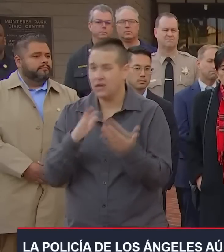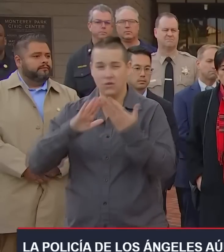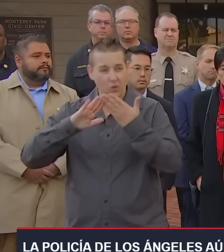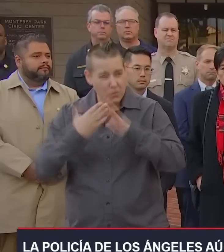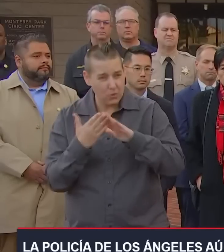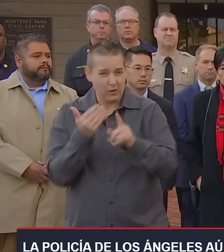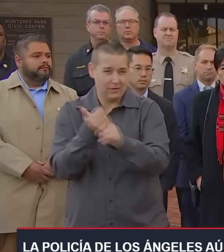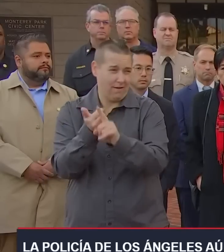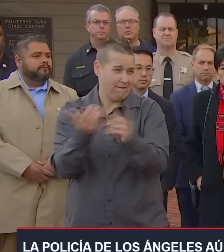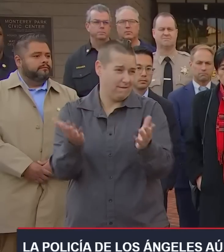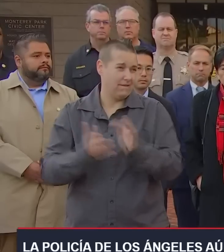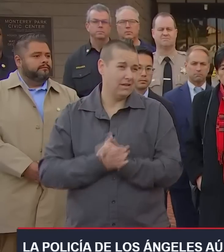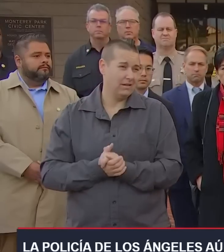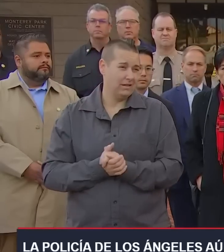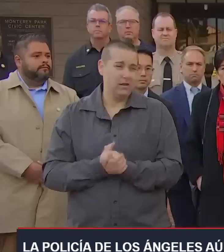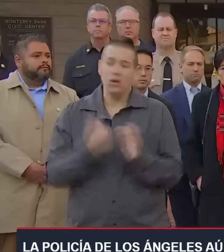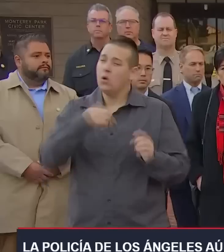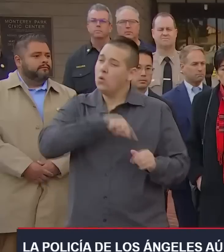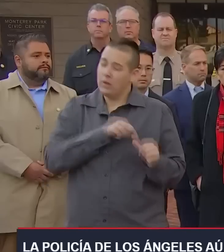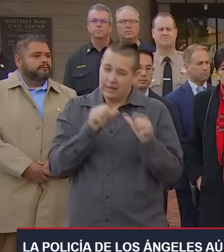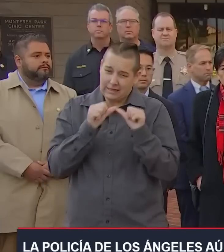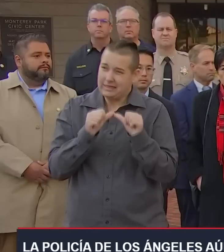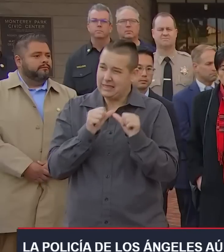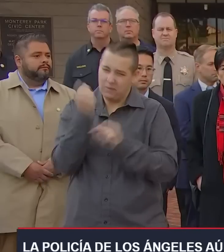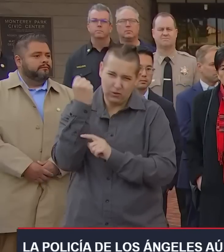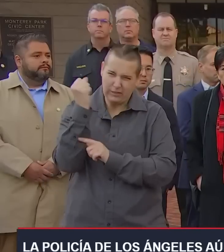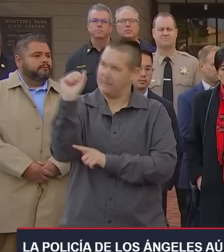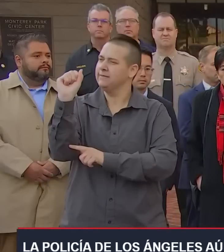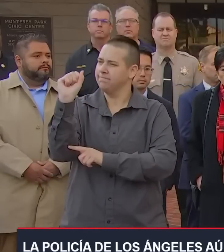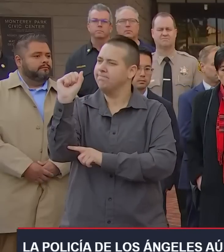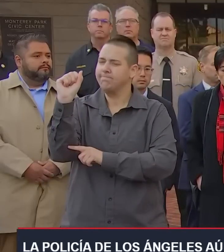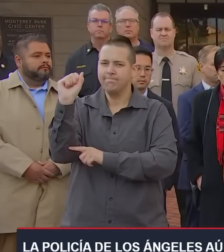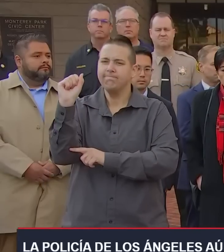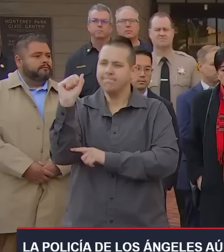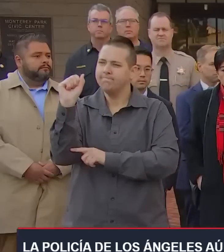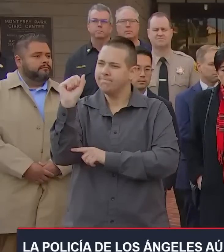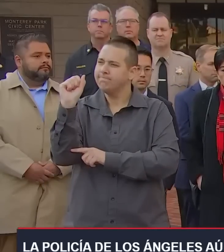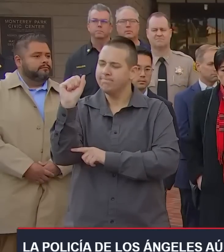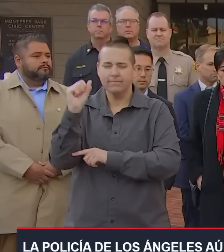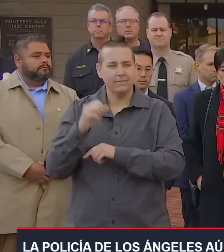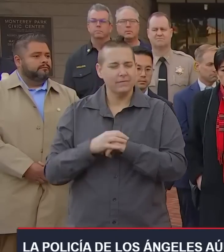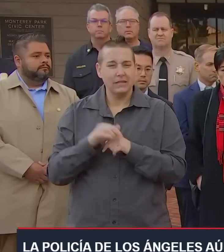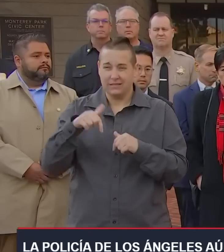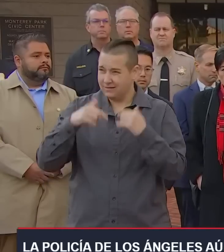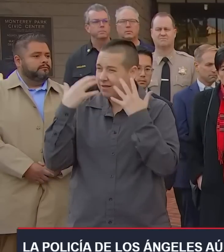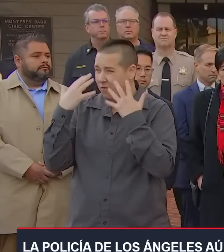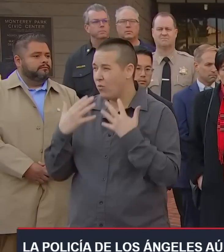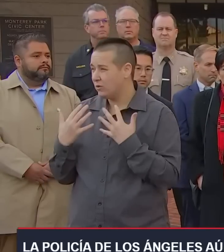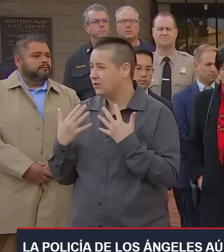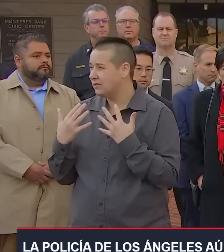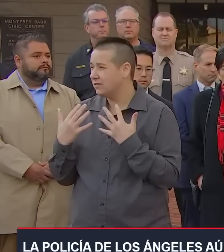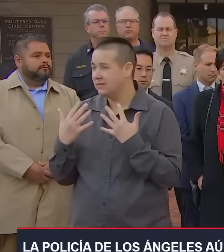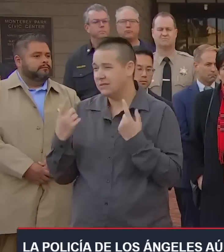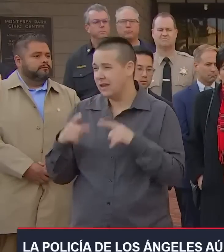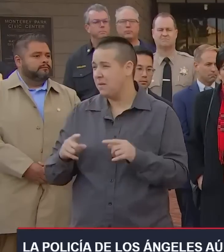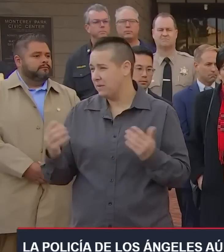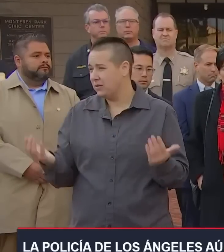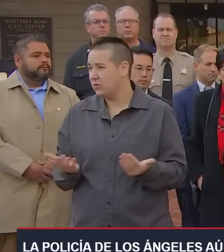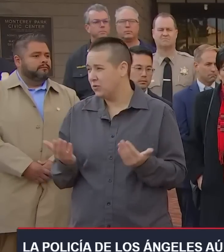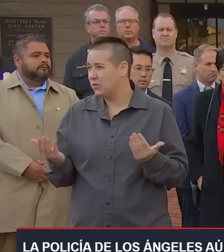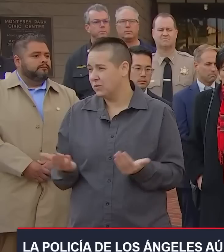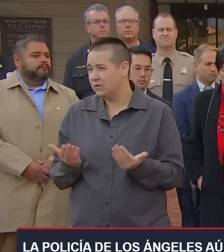quien está haciendo un trabajo excepcional y también a la comunidad porque seguimos siendo fuertes esto es